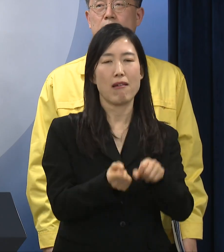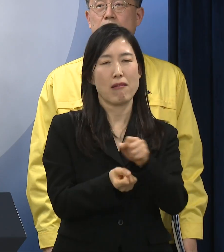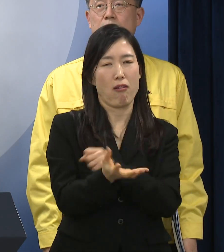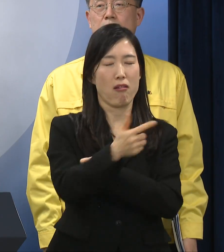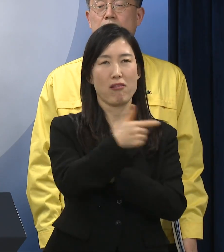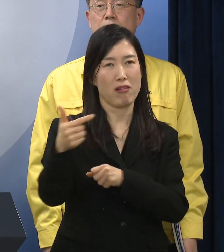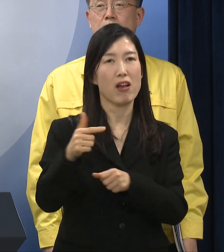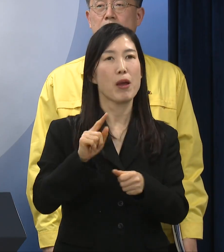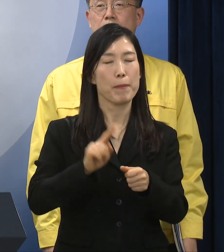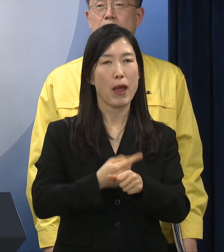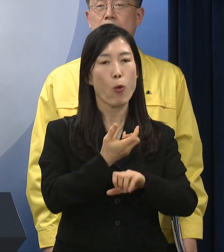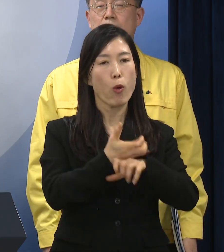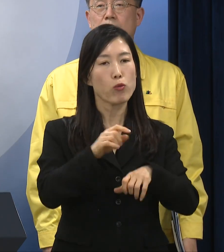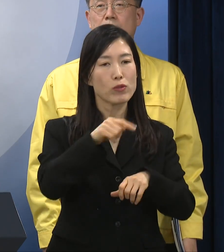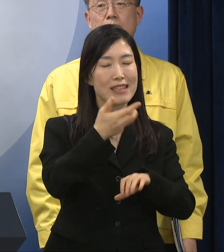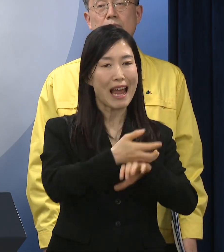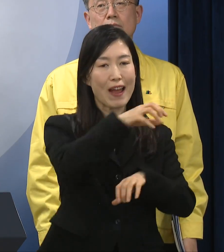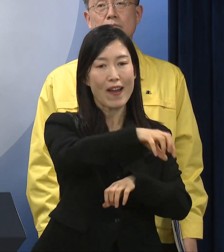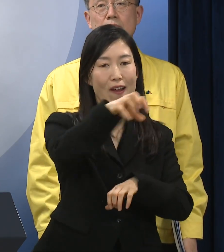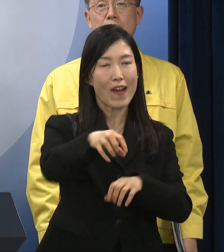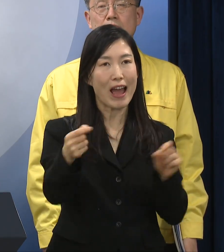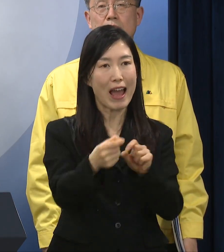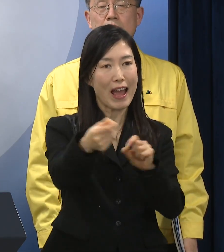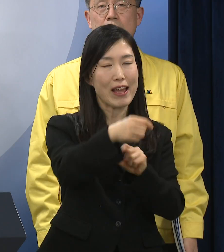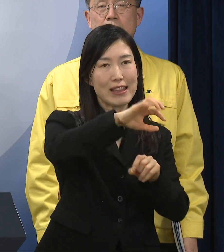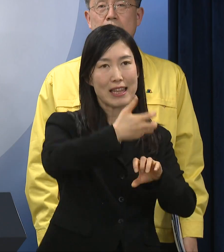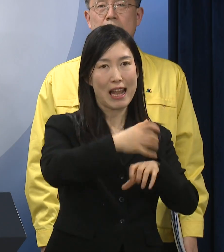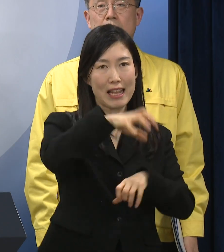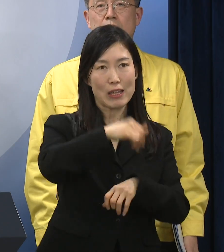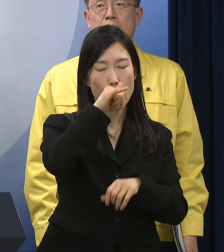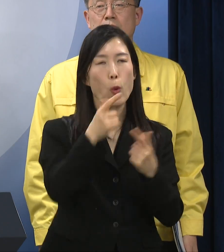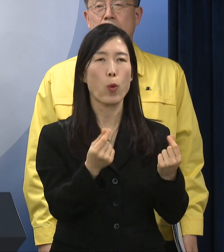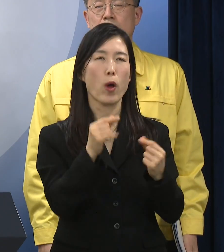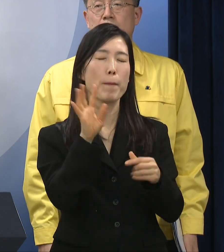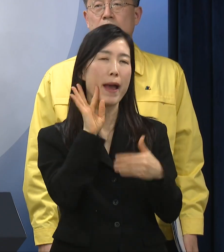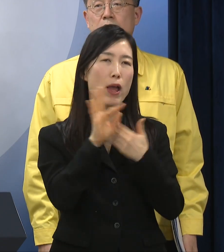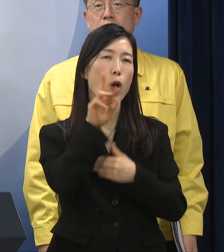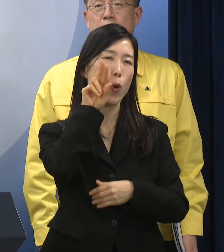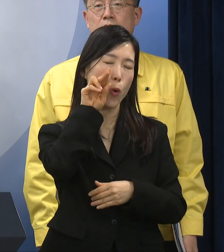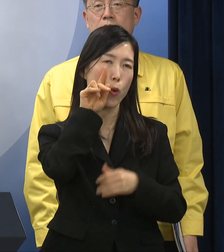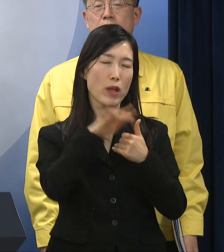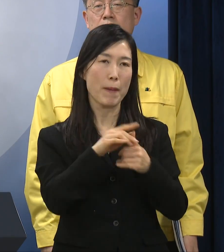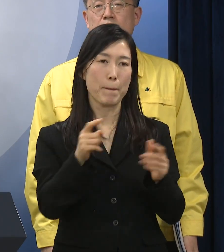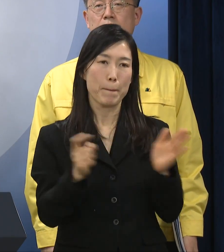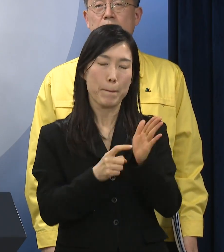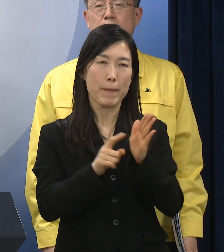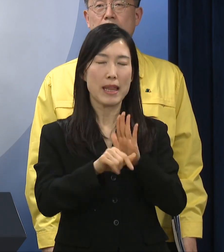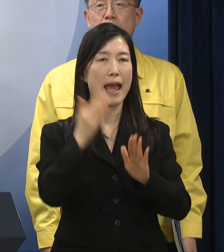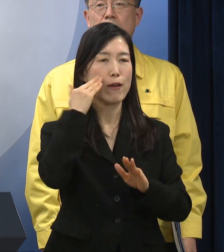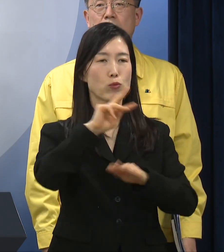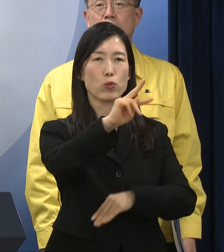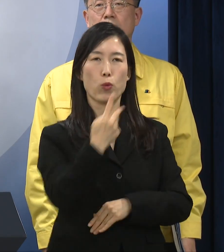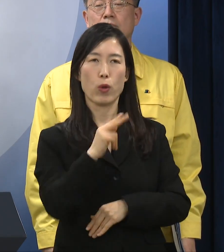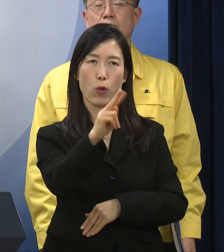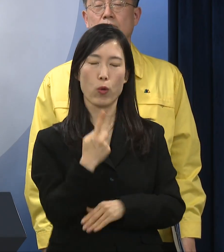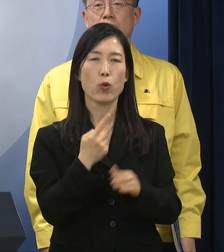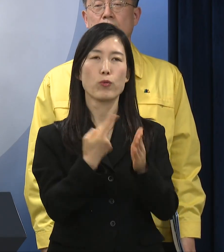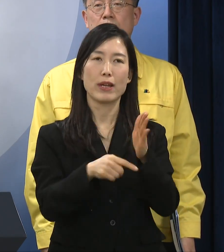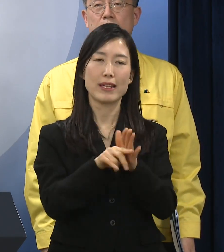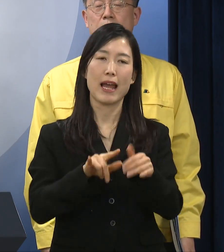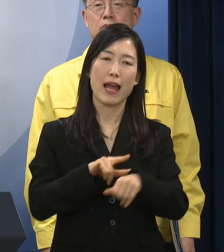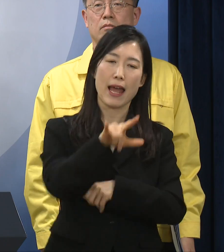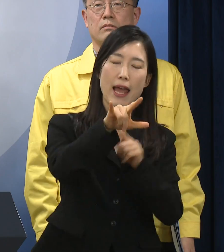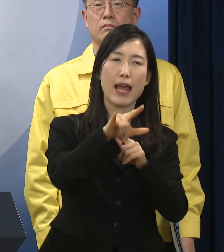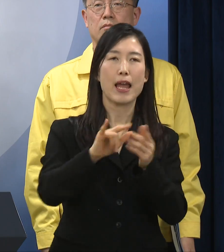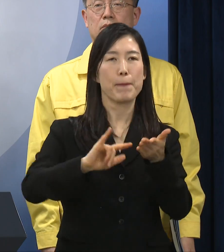만큼 여타국 내 교민은 물론 단기 체류자의 신속한 귀국 지원을 위해서 대책을 강구하는 한편 항공편,